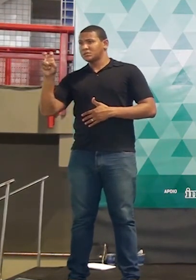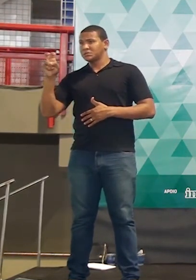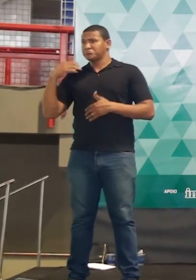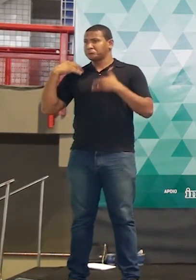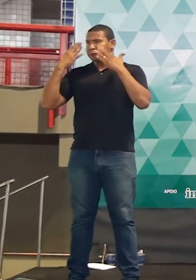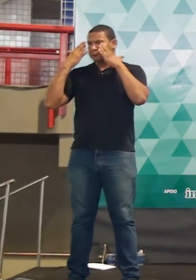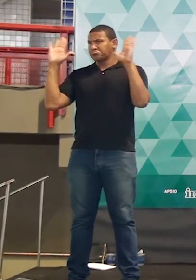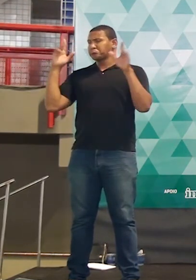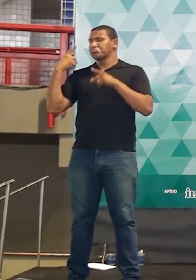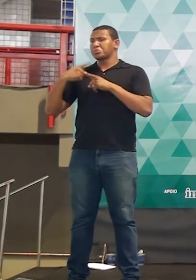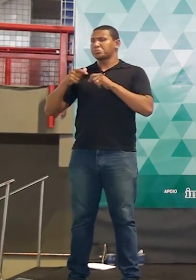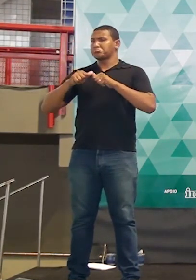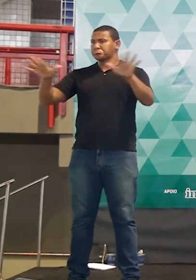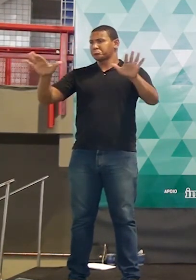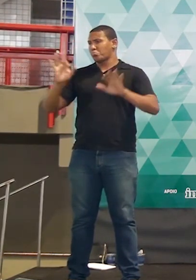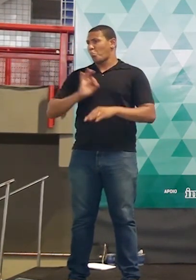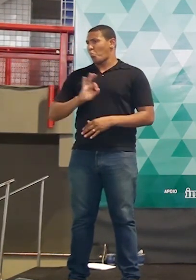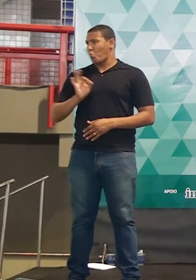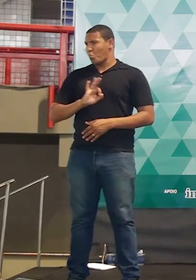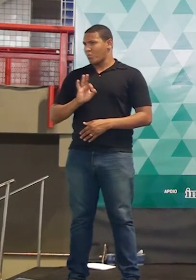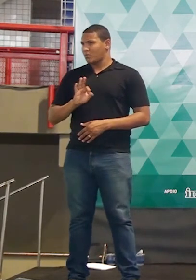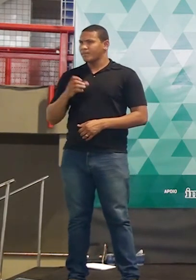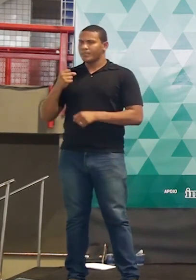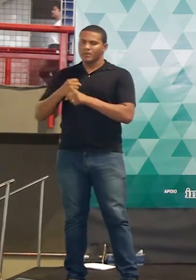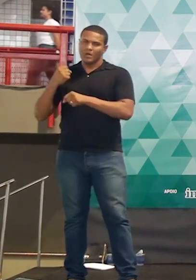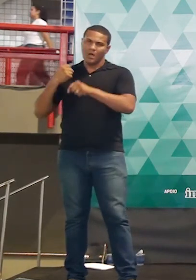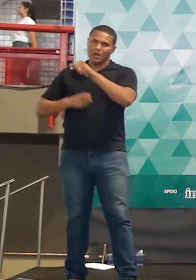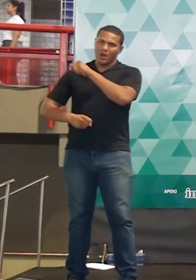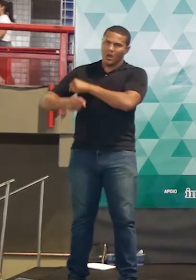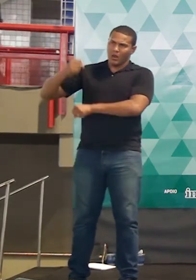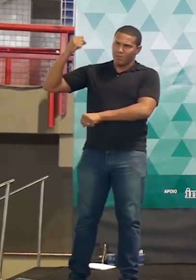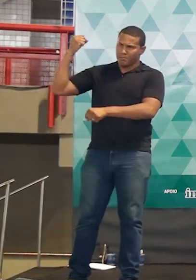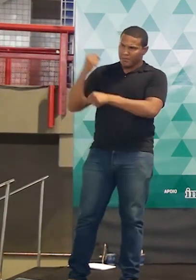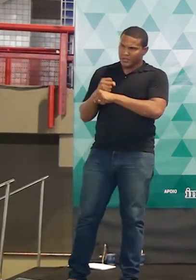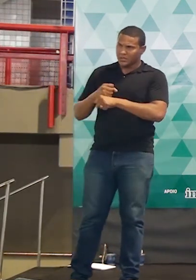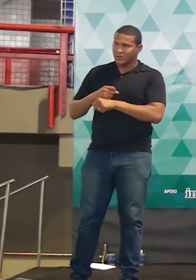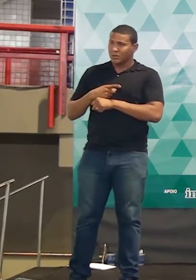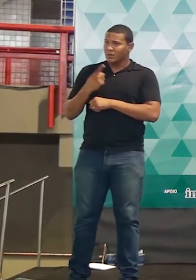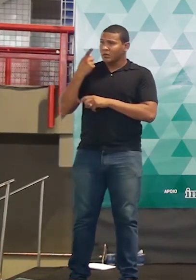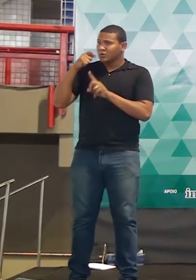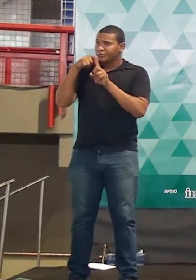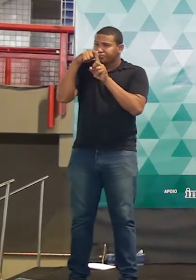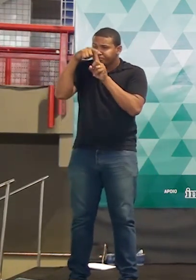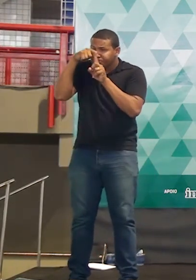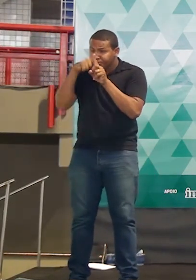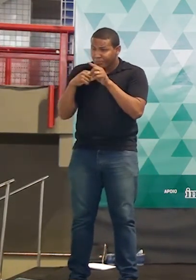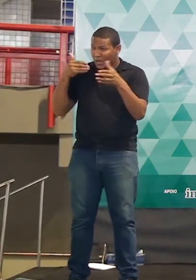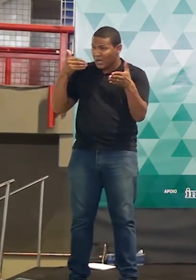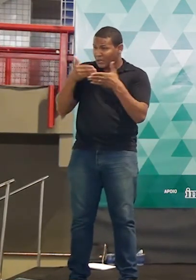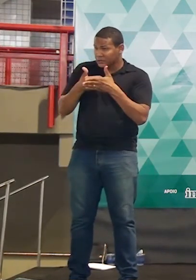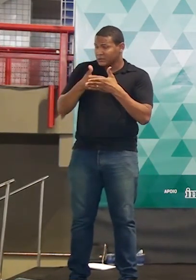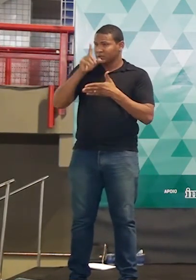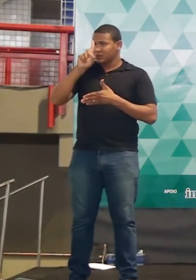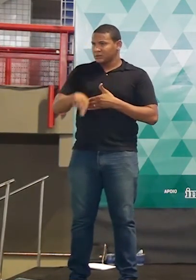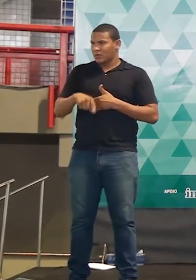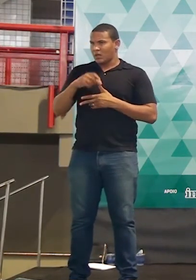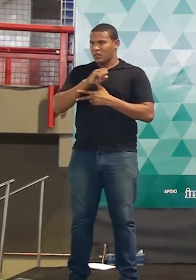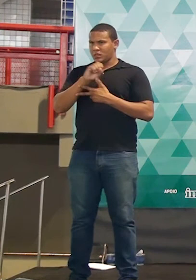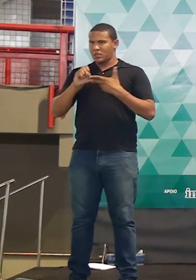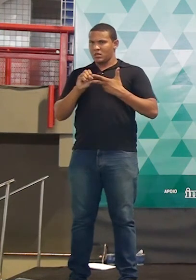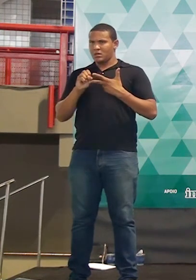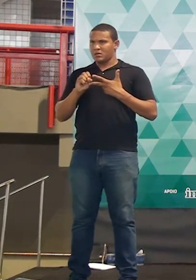foi publicado. E no ano passado, faltando um mês para as provas serem aplicadas,